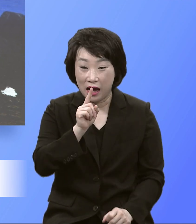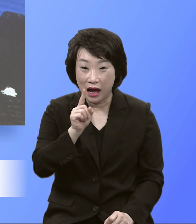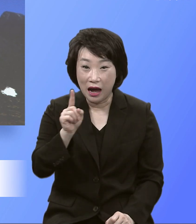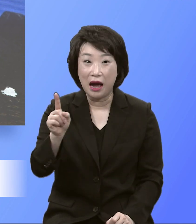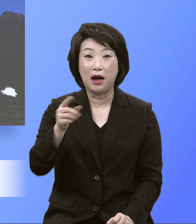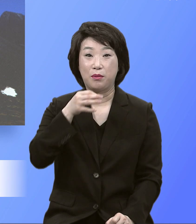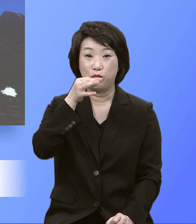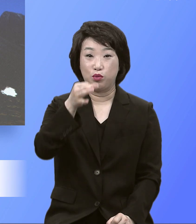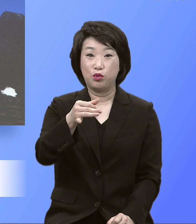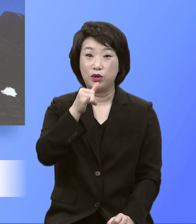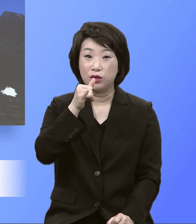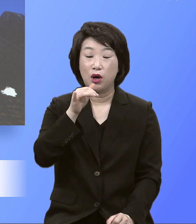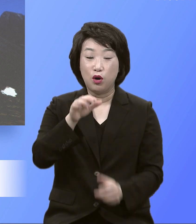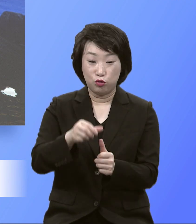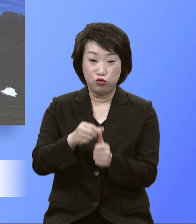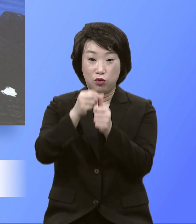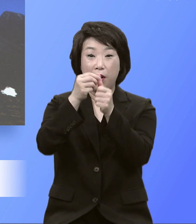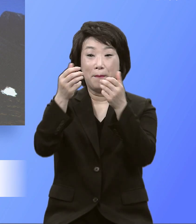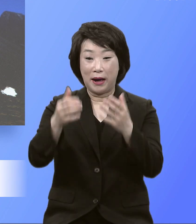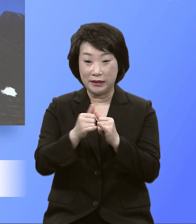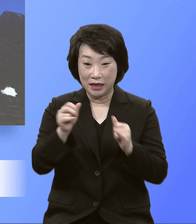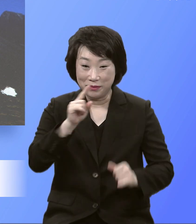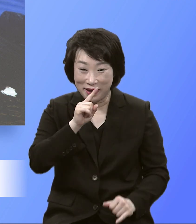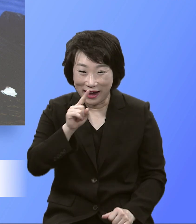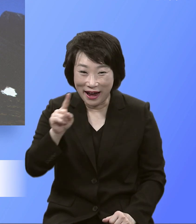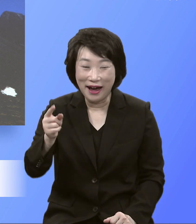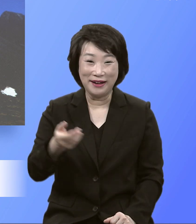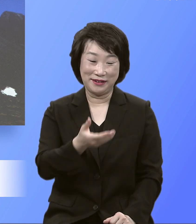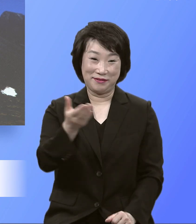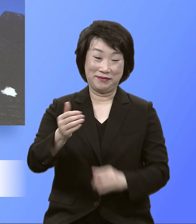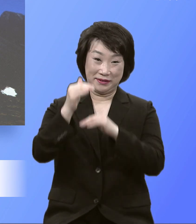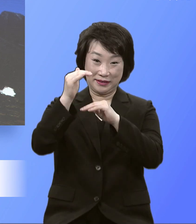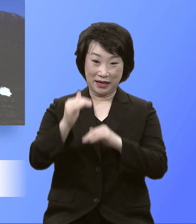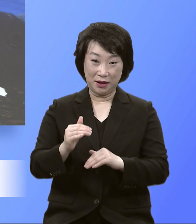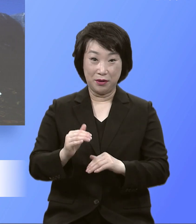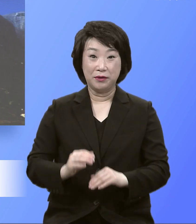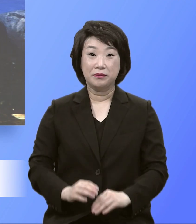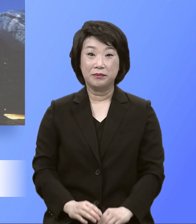형제들아라고는 구원받은 자들아 하는 소리예요.